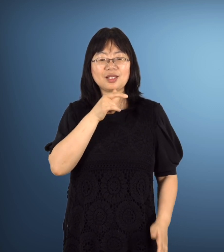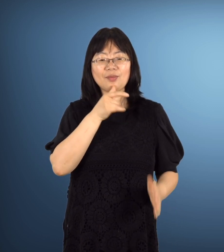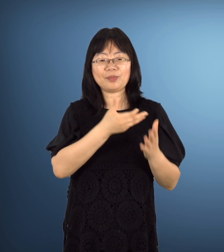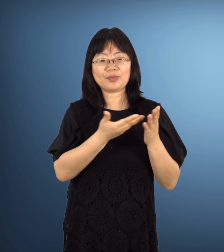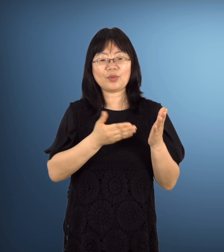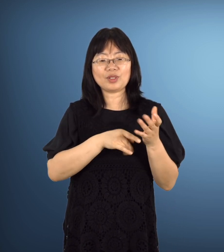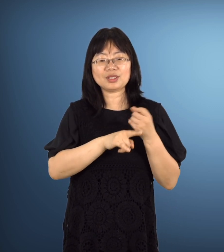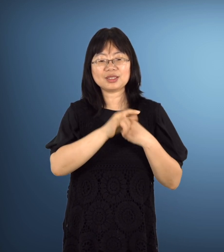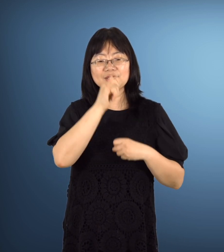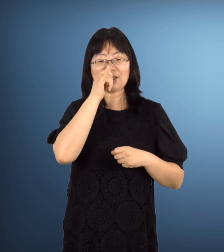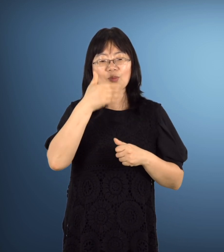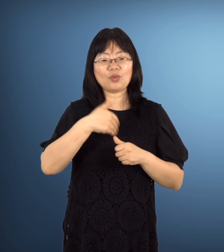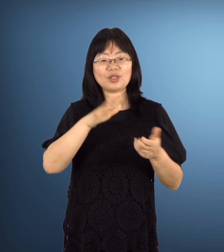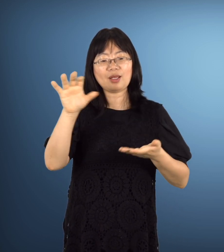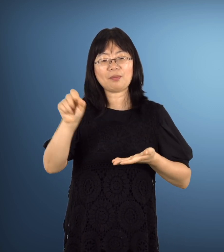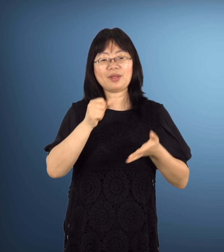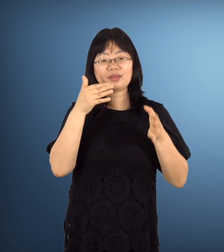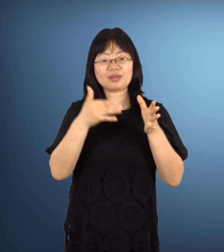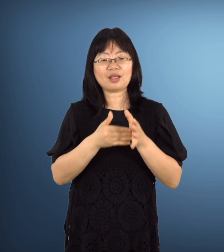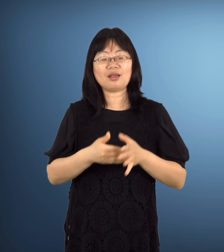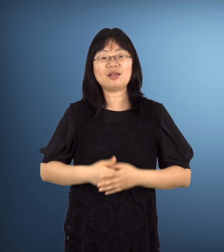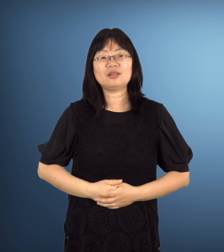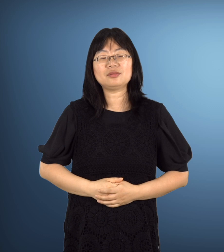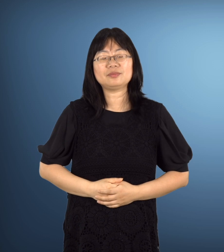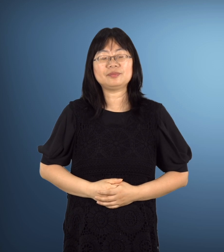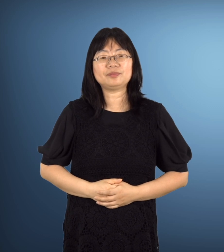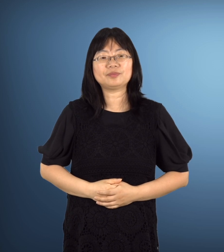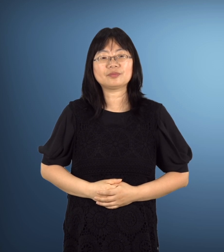뜻이 보냄을 받다라는 뜻이에요.